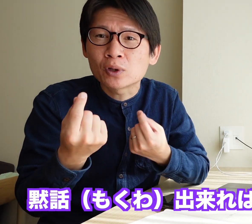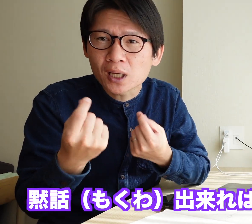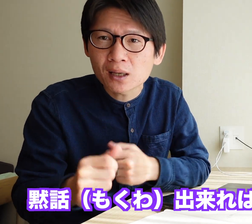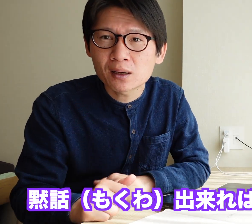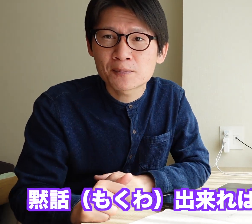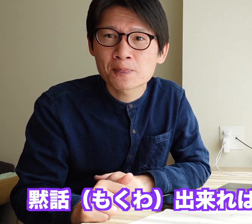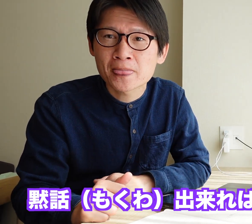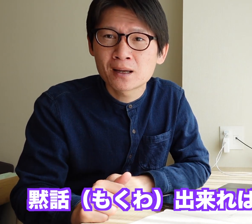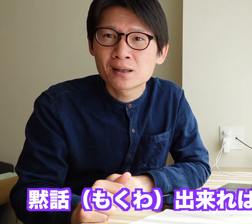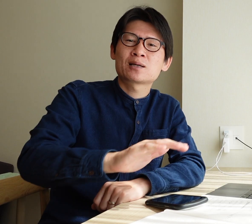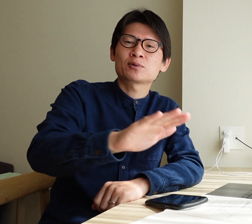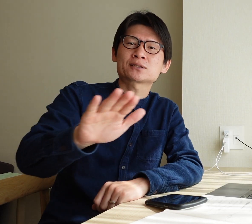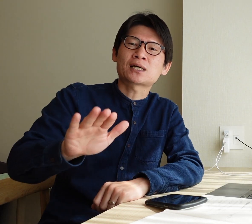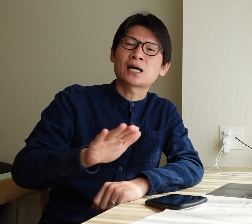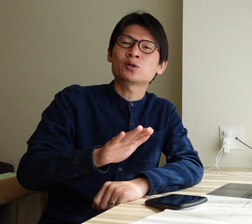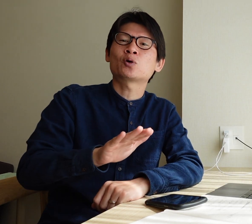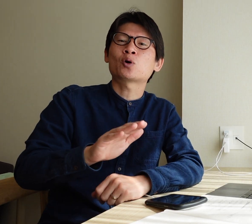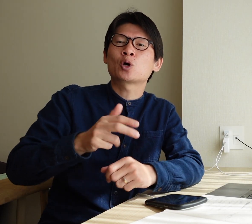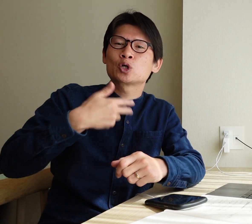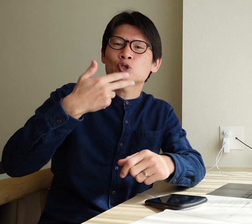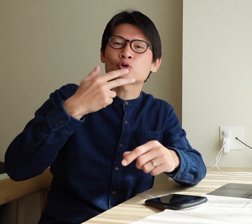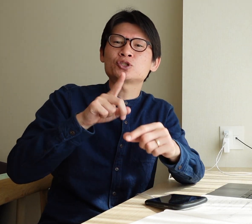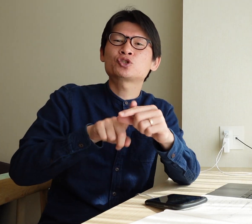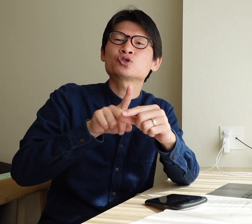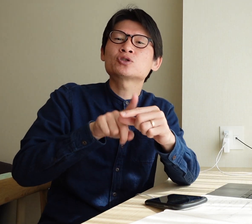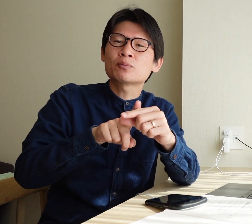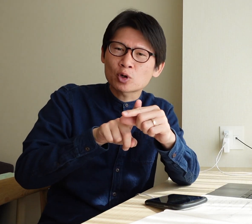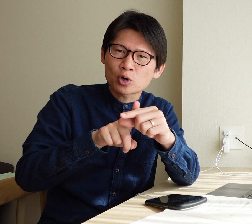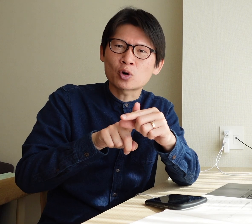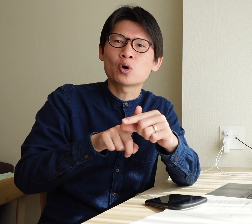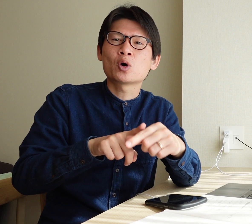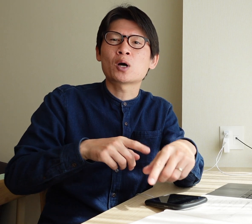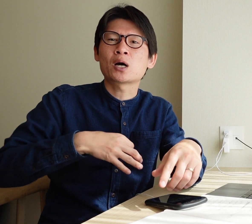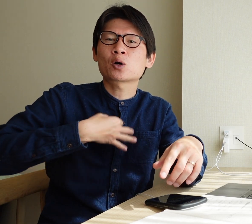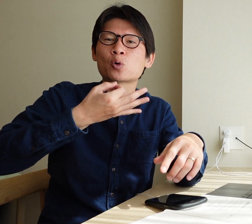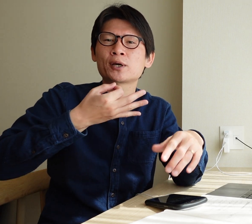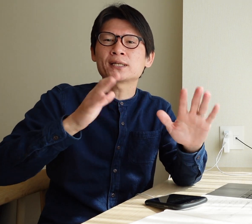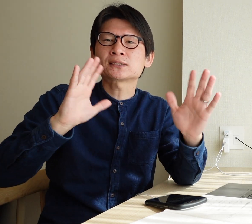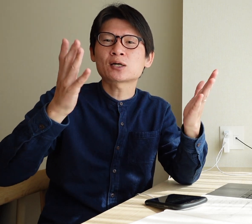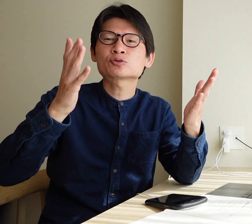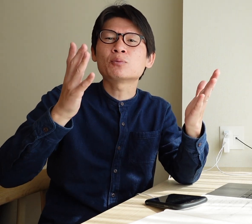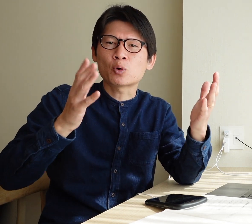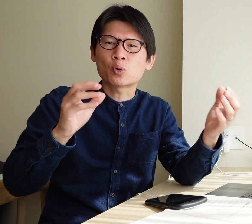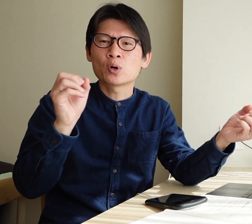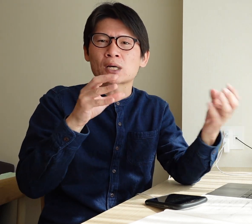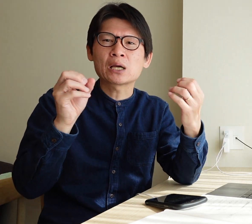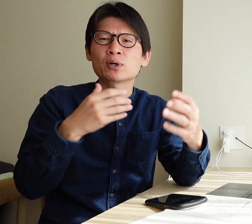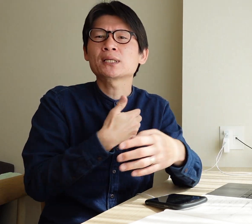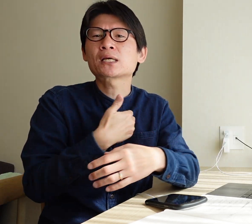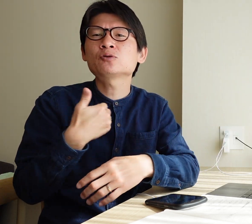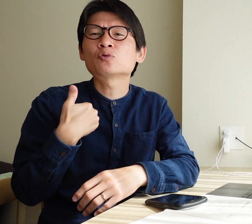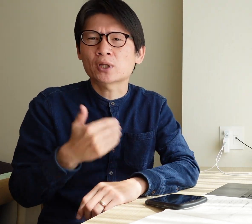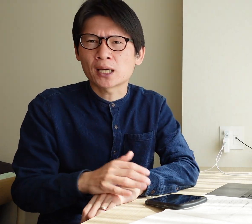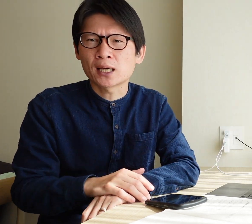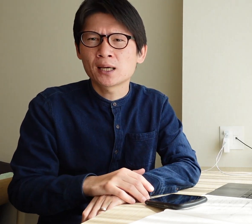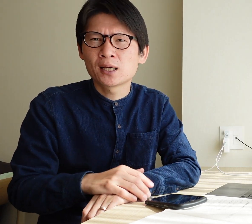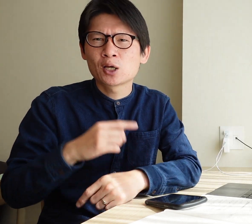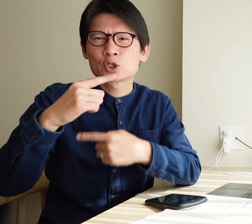ね。皆さん、食事中でも声出さなくても会話できるので、手